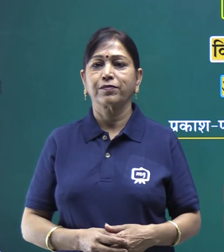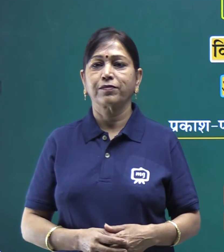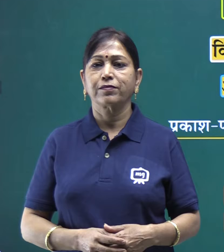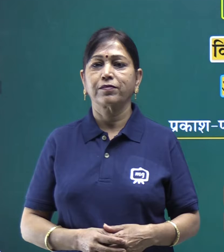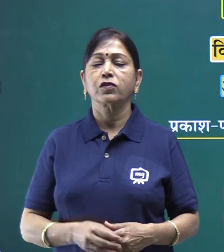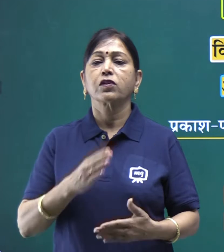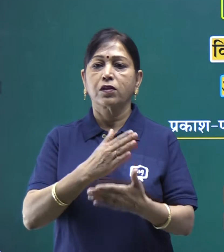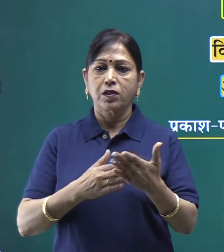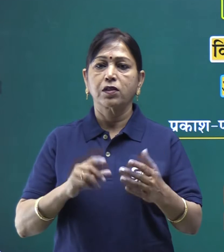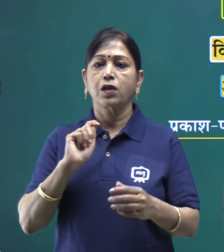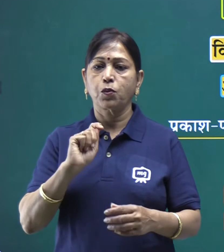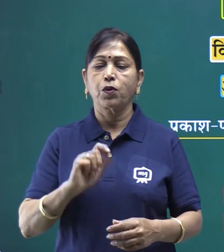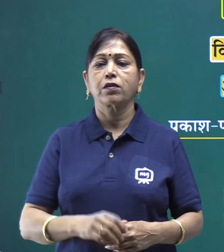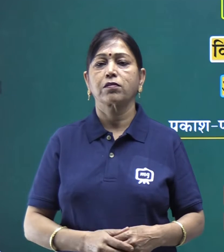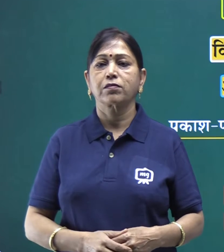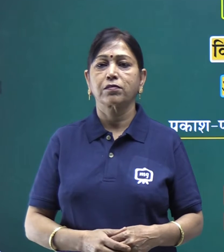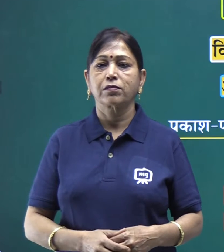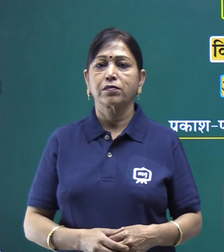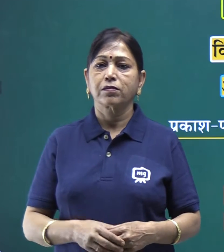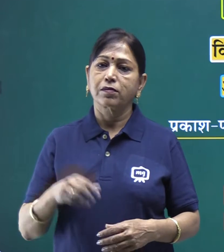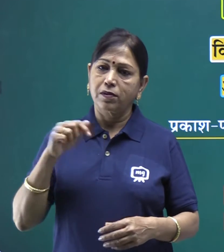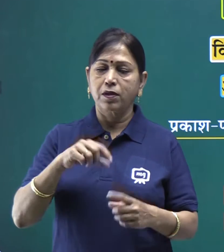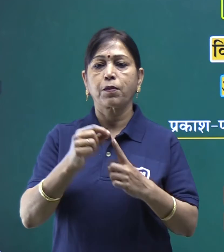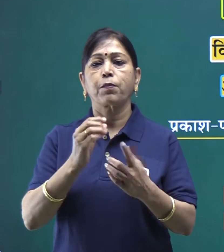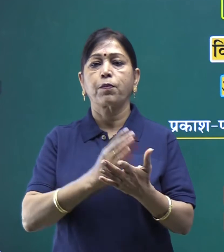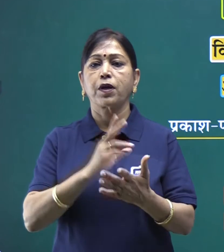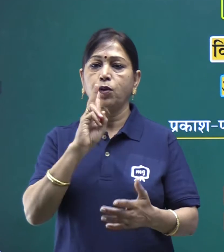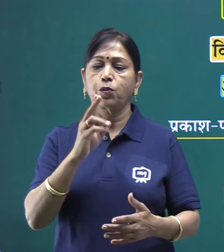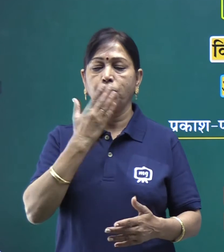शेष अभ्यास कार्य इस भाग में पढ़ेंगे।